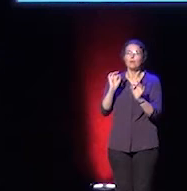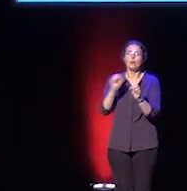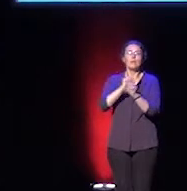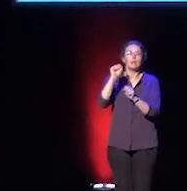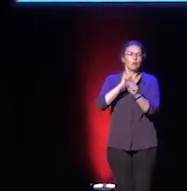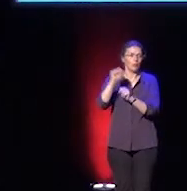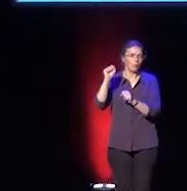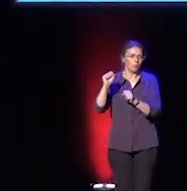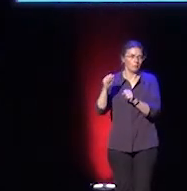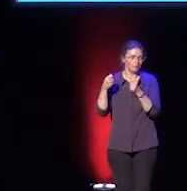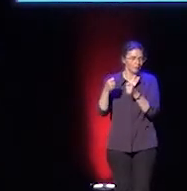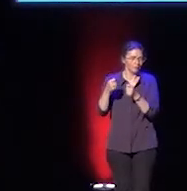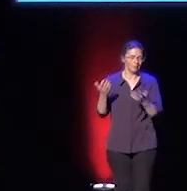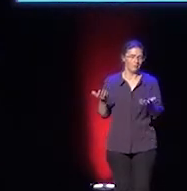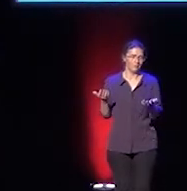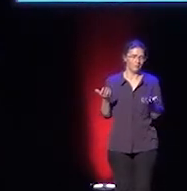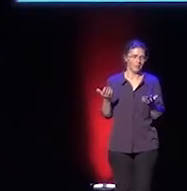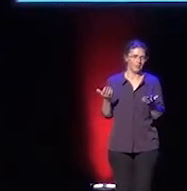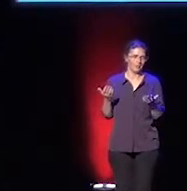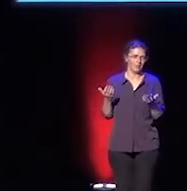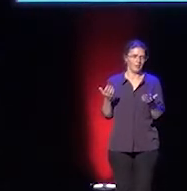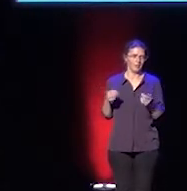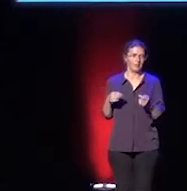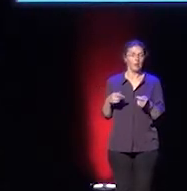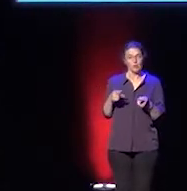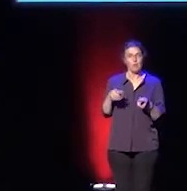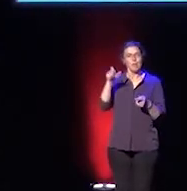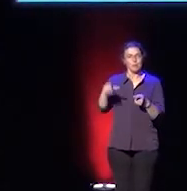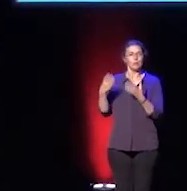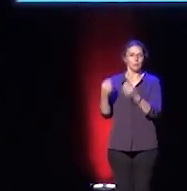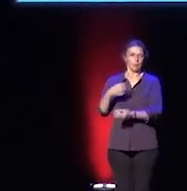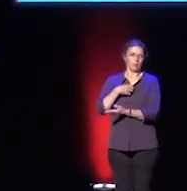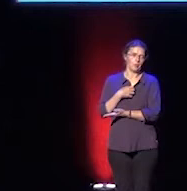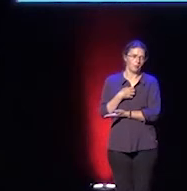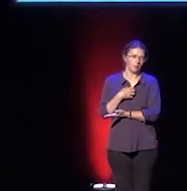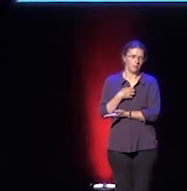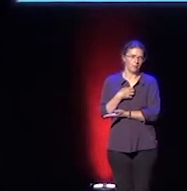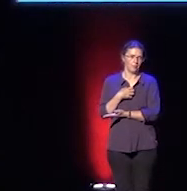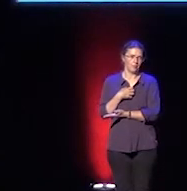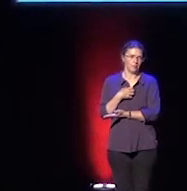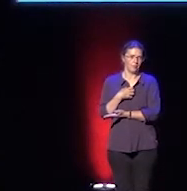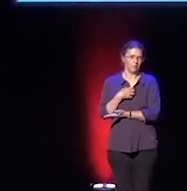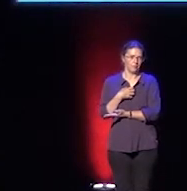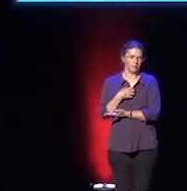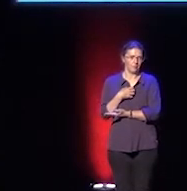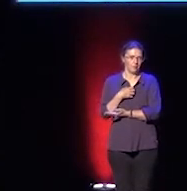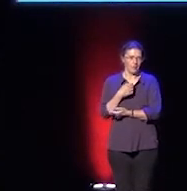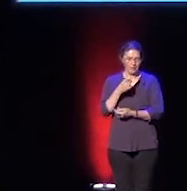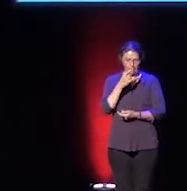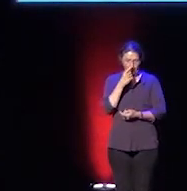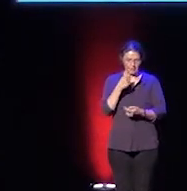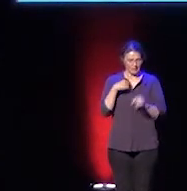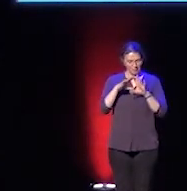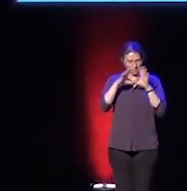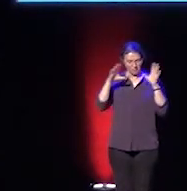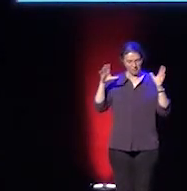zu provozieren, den Menschen Probleme zu bereiten. Und wenn ich diesen